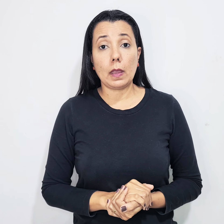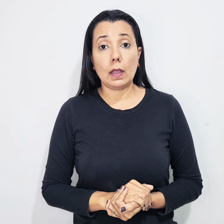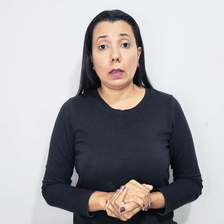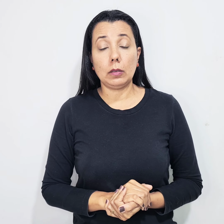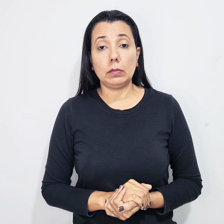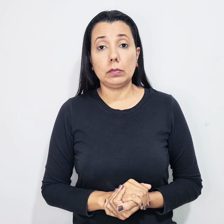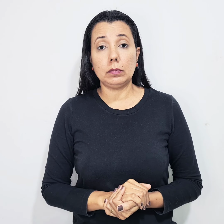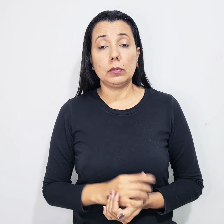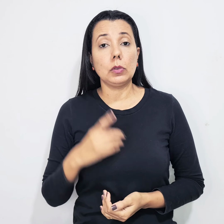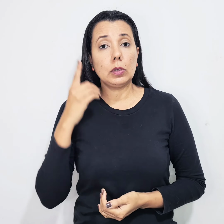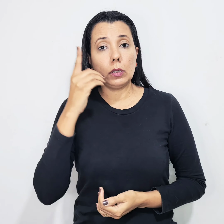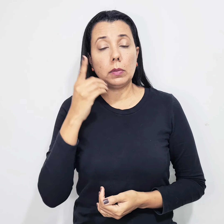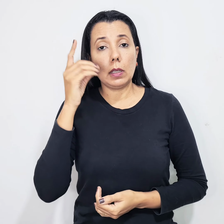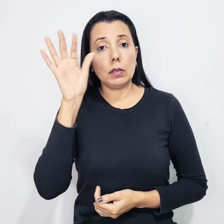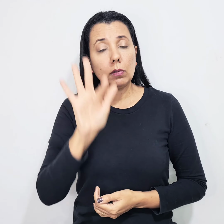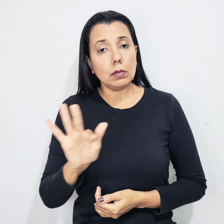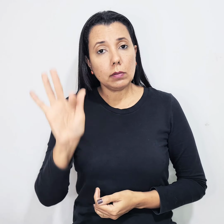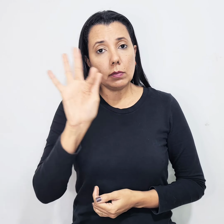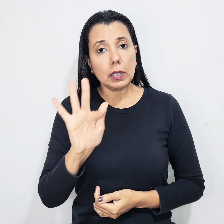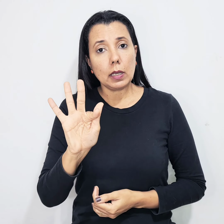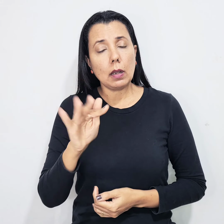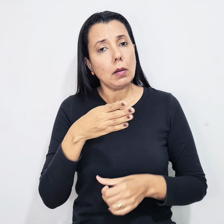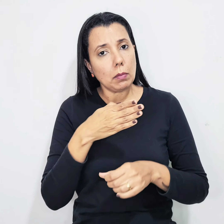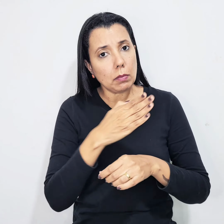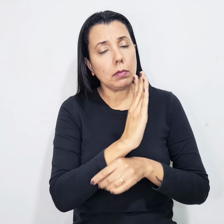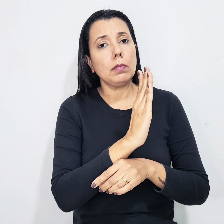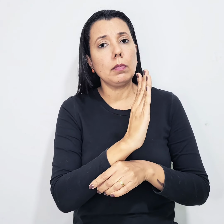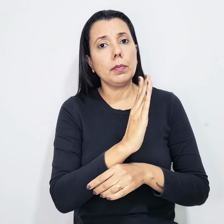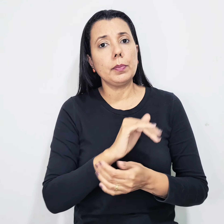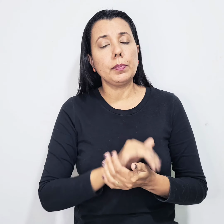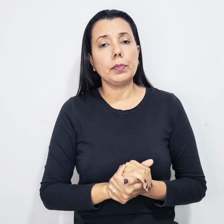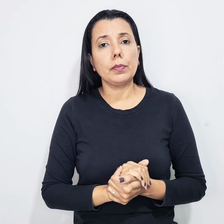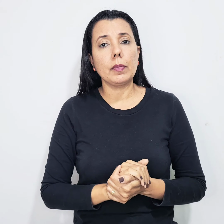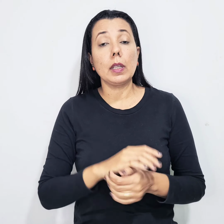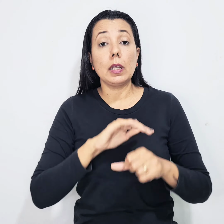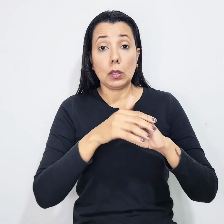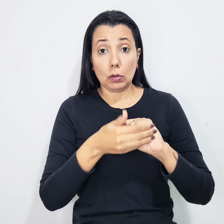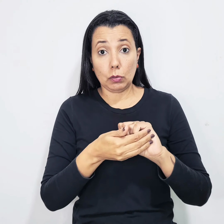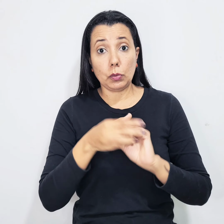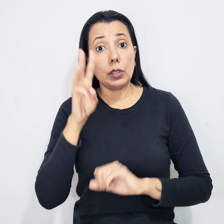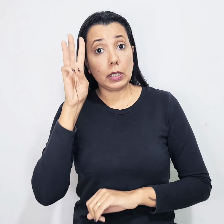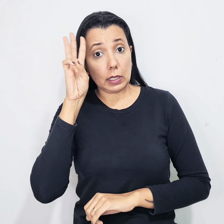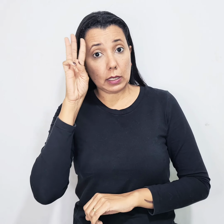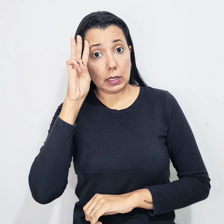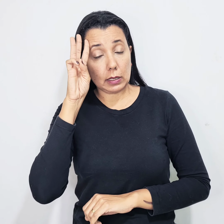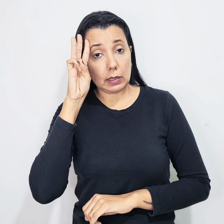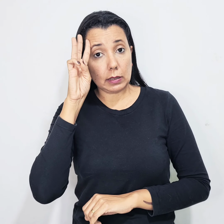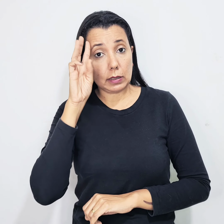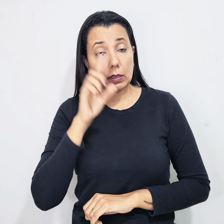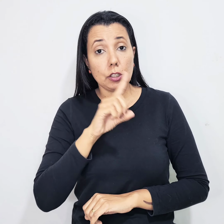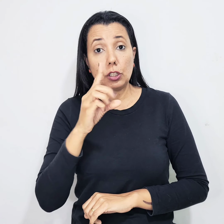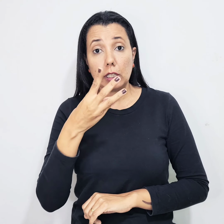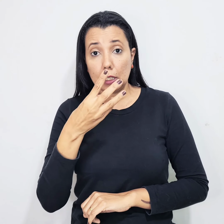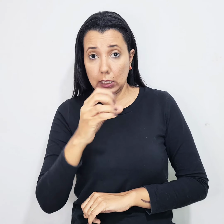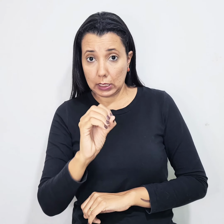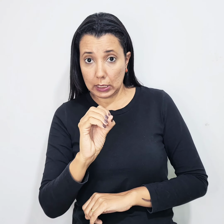Os deputados federais aprovaram, na noite dessa terça-feira, 30, o